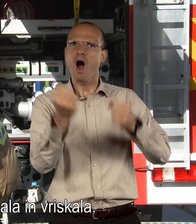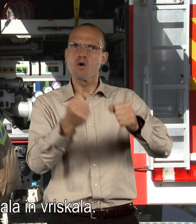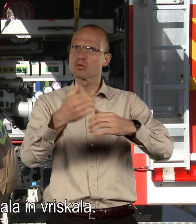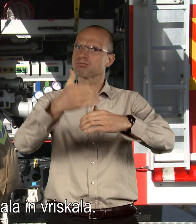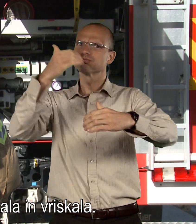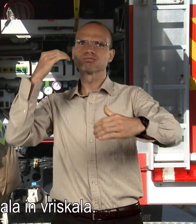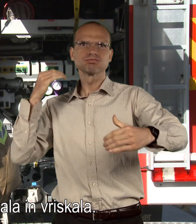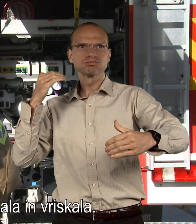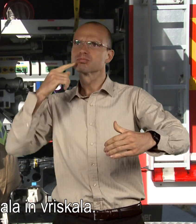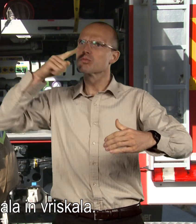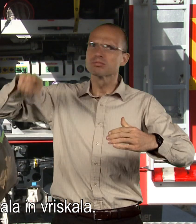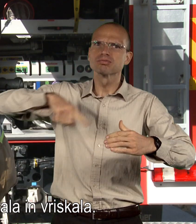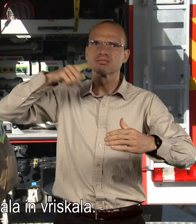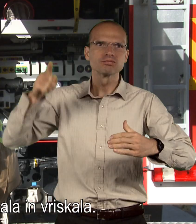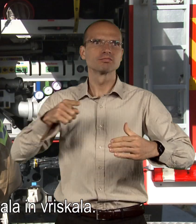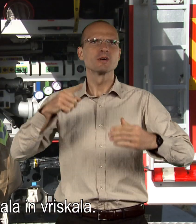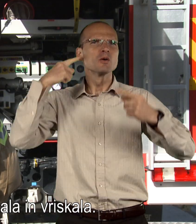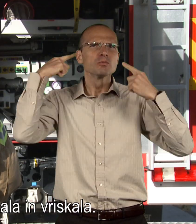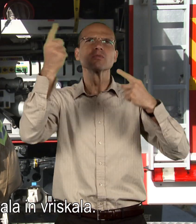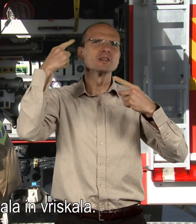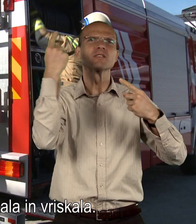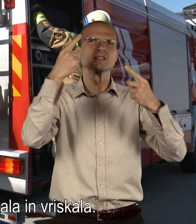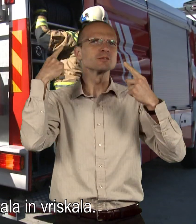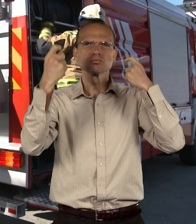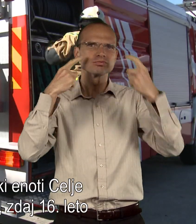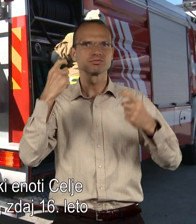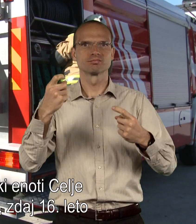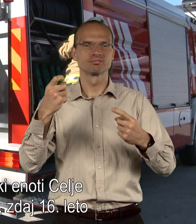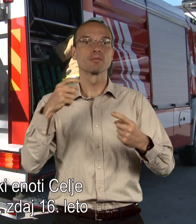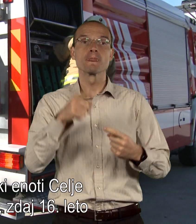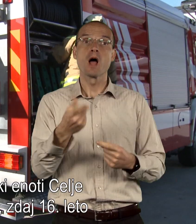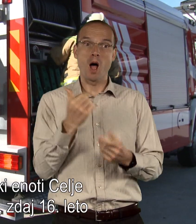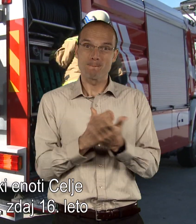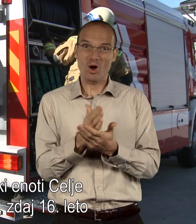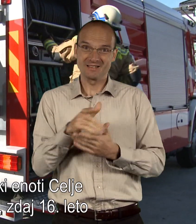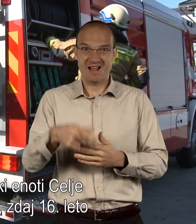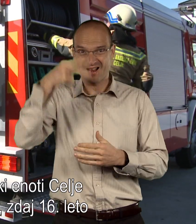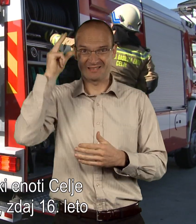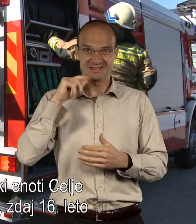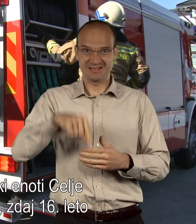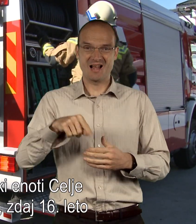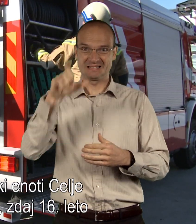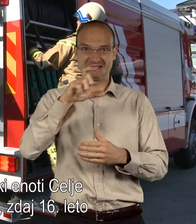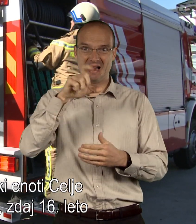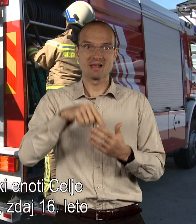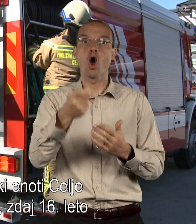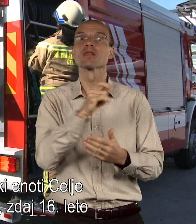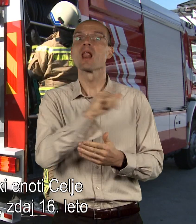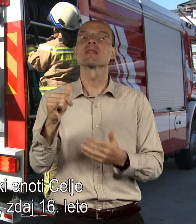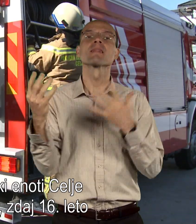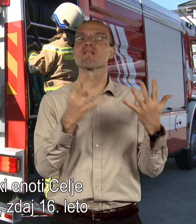bila, ko so piskala pa vriskala. V poklicni gasilski enoti Celje sem od leta